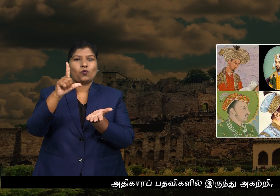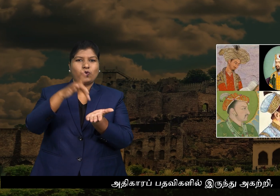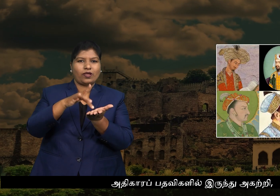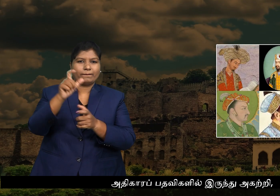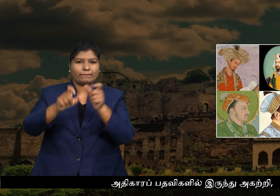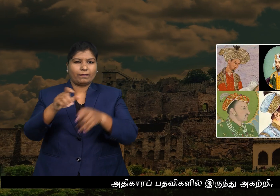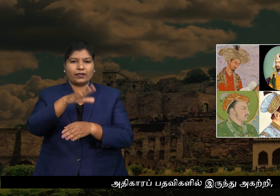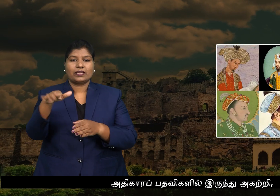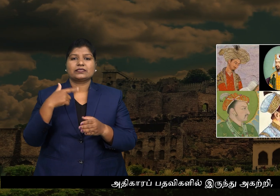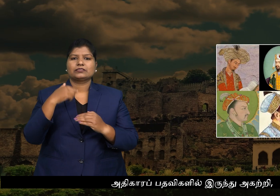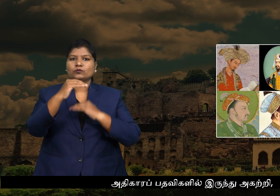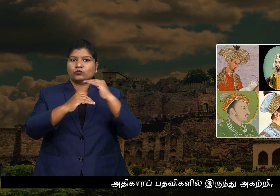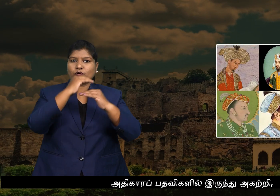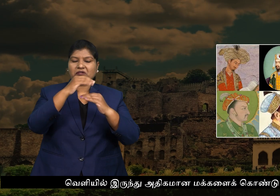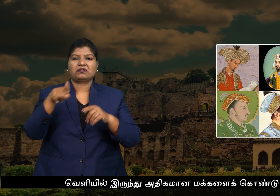பதவிகளிலிருந்து அகற்றி